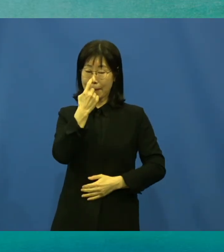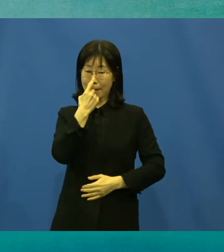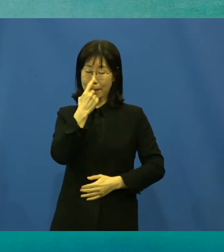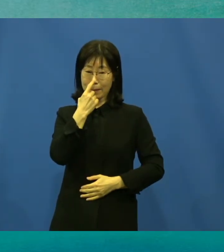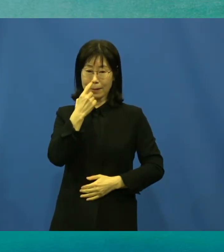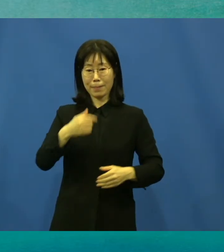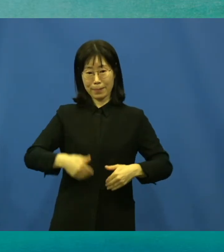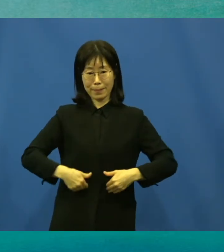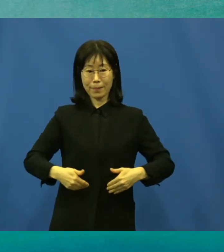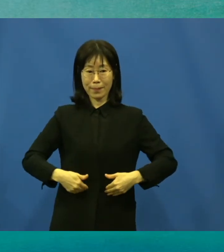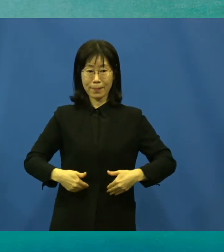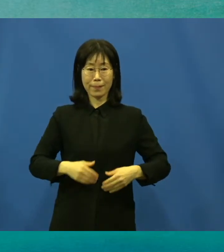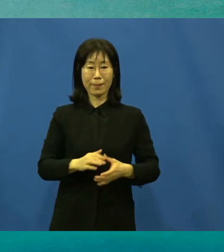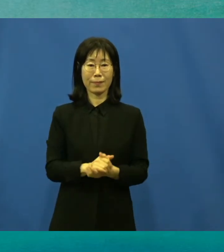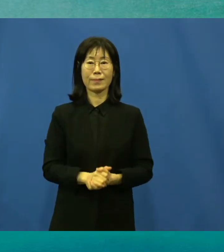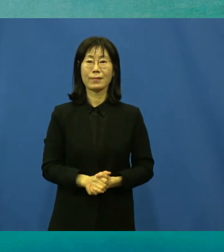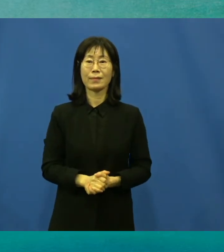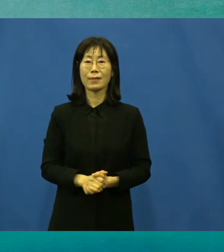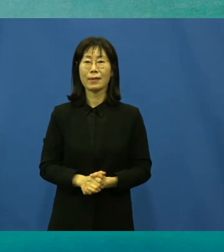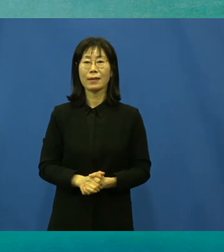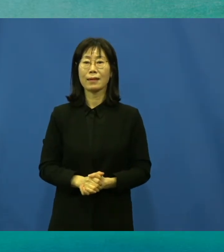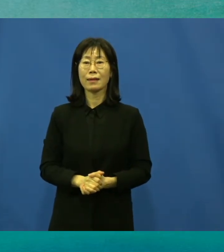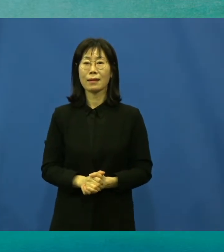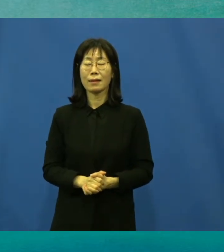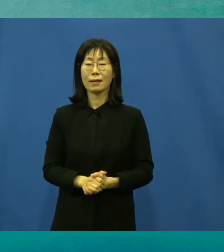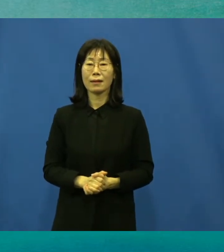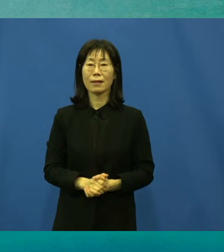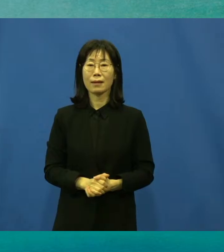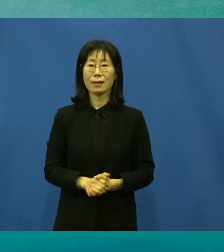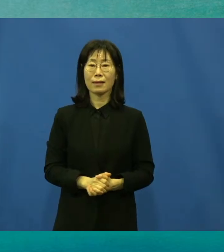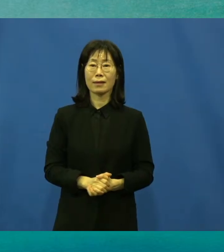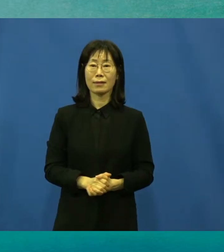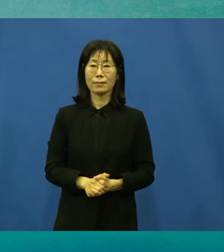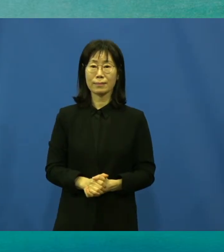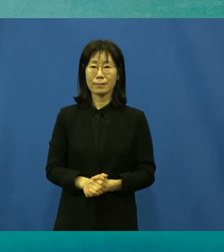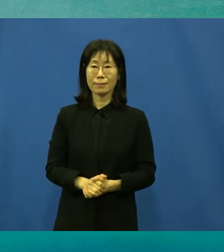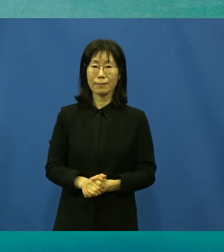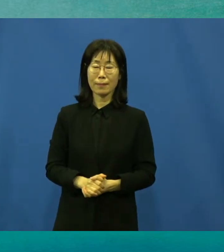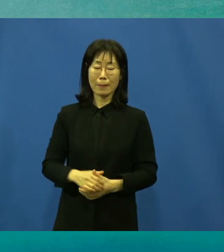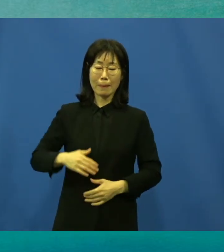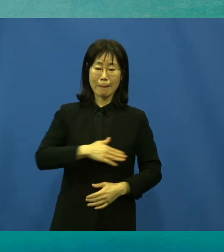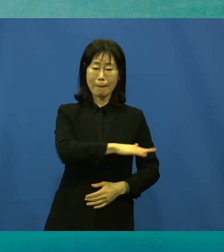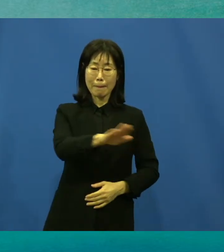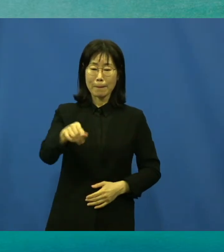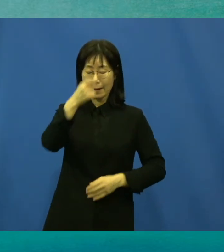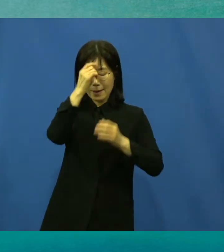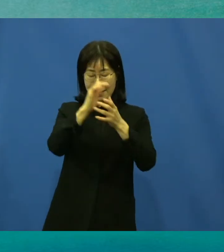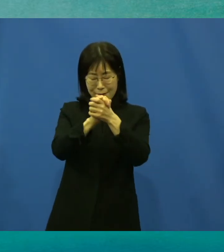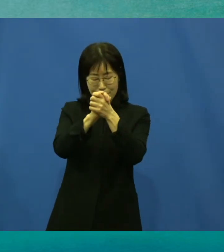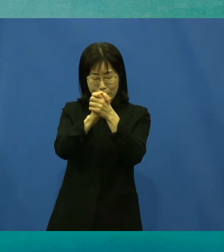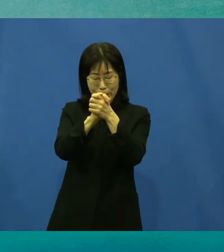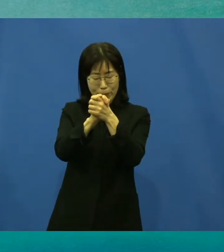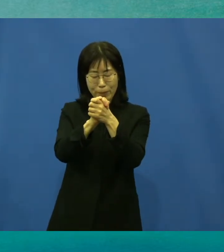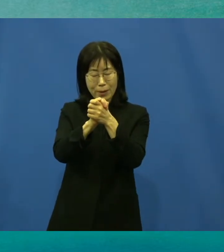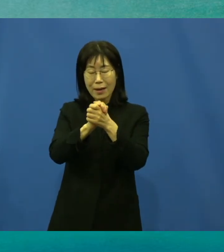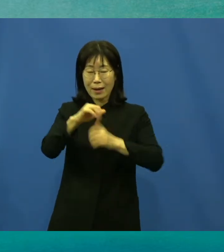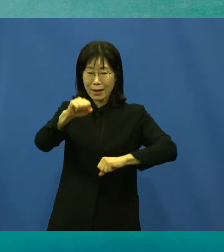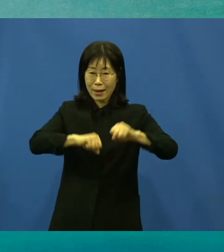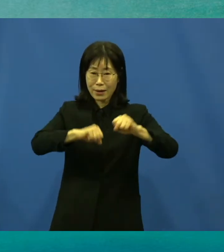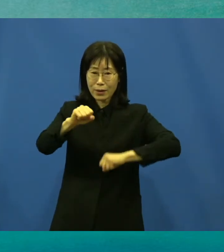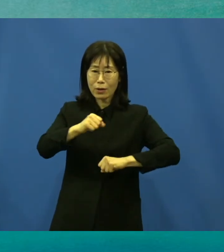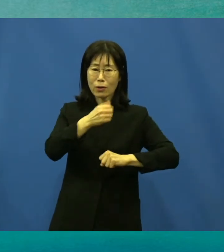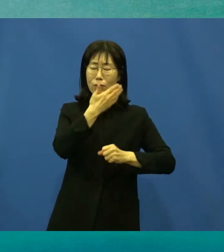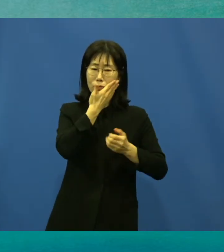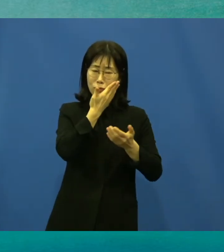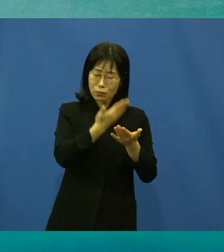사랑하는 성도 여러분, 우리는 기도하는 것도 중요하지만 그 기도를 통하여 응답을 받아야 합니다. 그 응답을 통해서